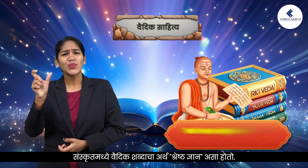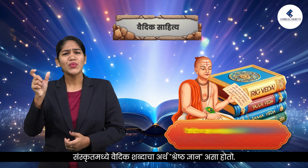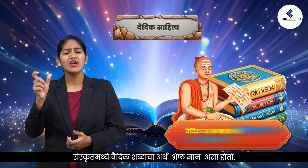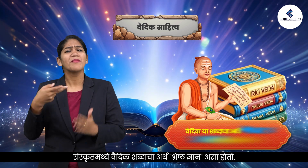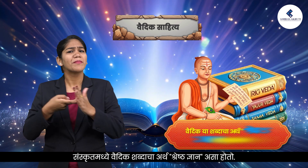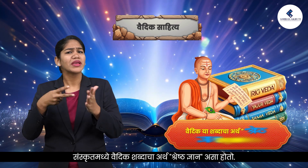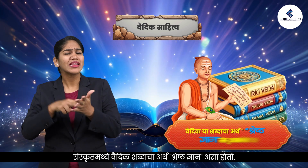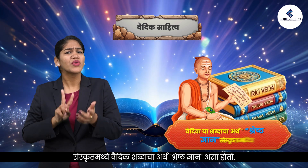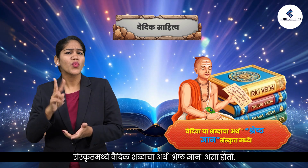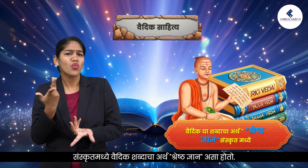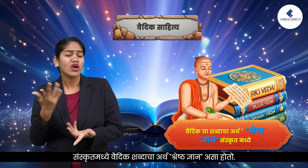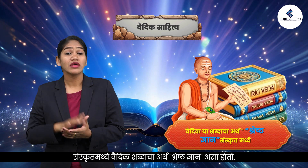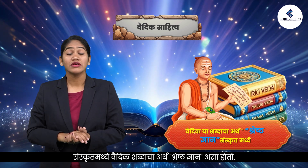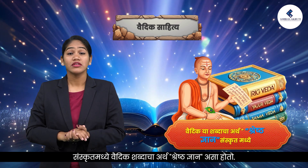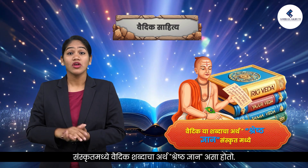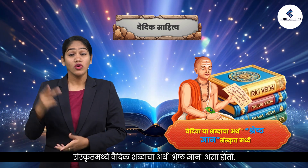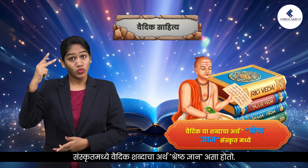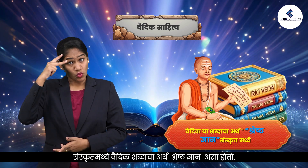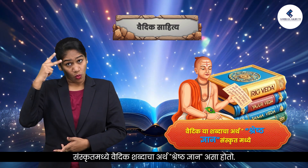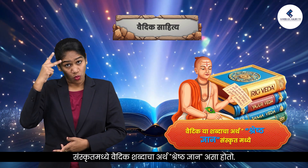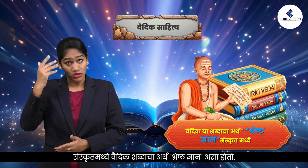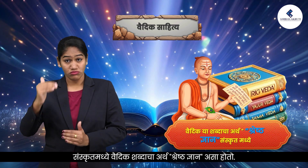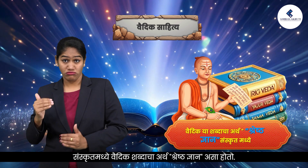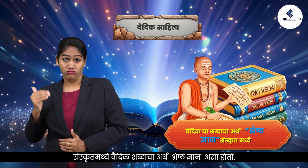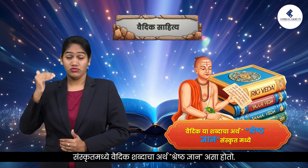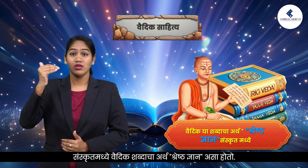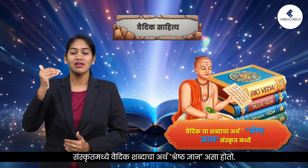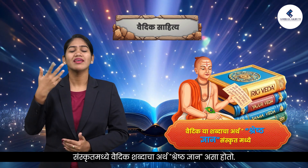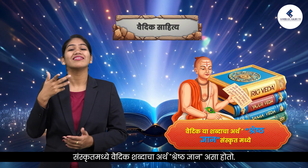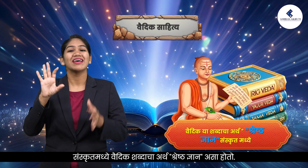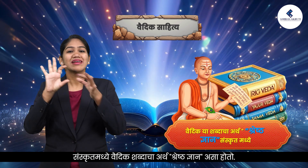संस्कृतमध्ये वैदिक शब्दाचा अर्थ श्रेष्ठ ज्ञान असा होतो.